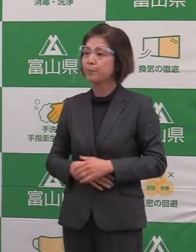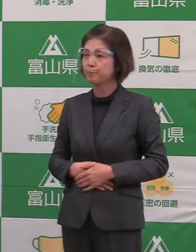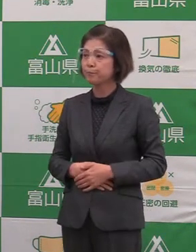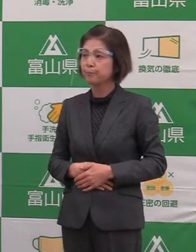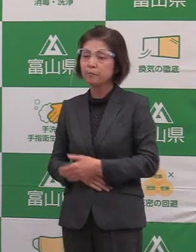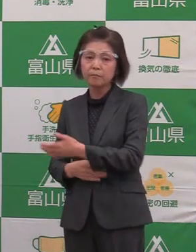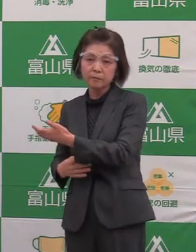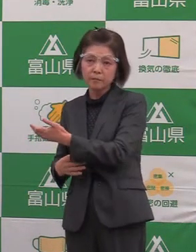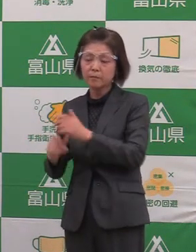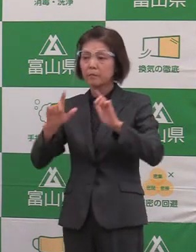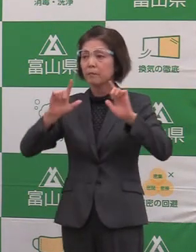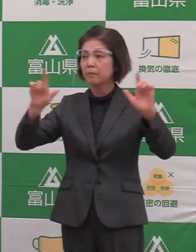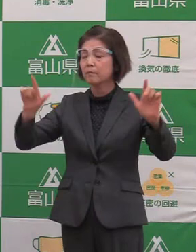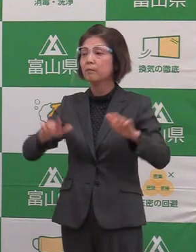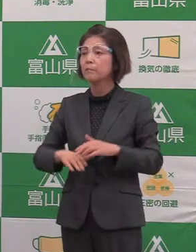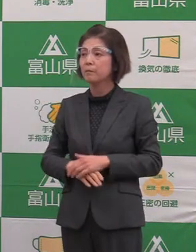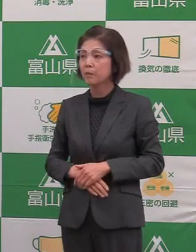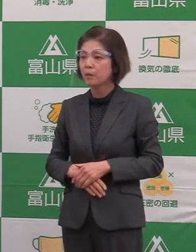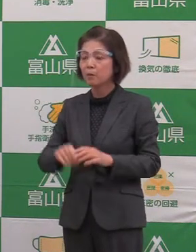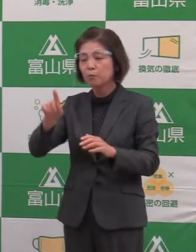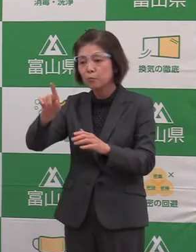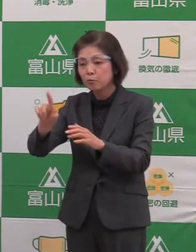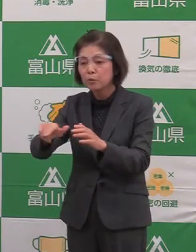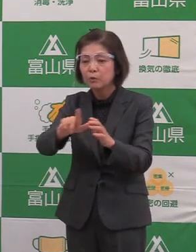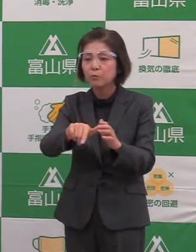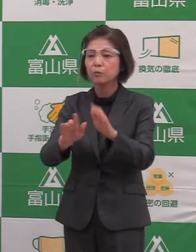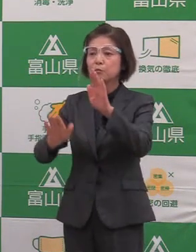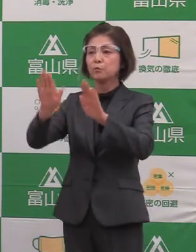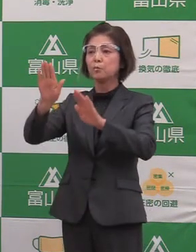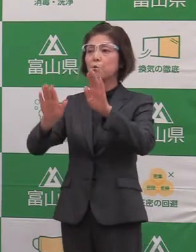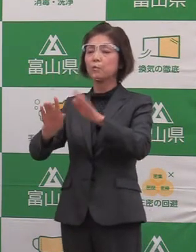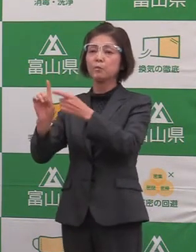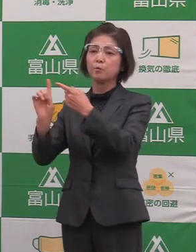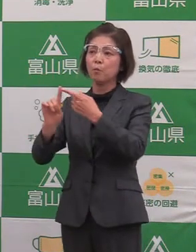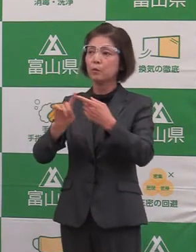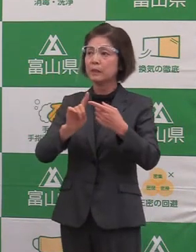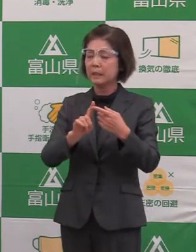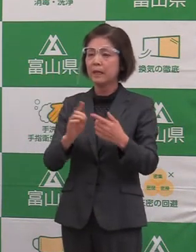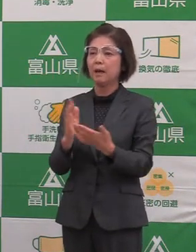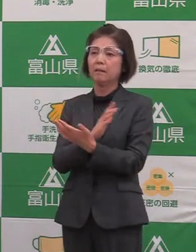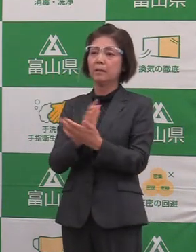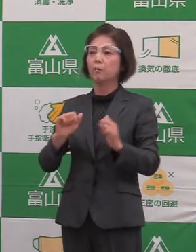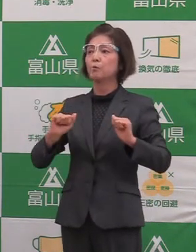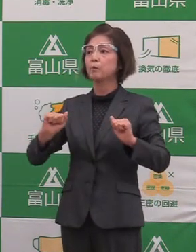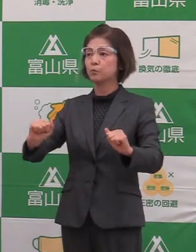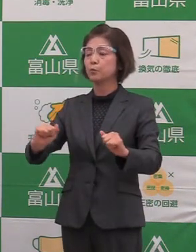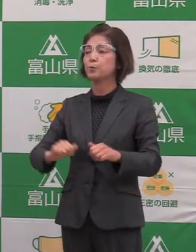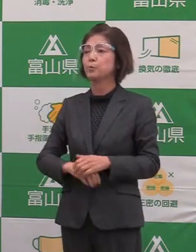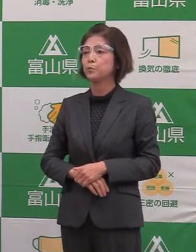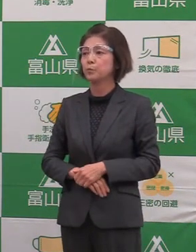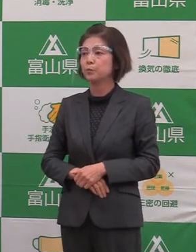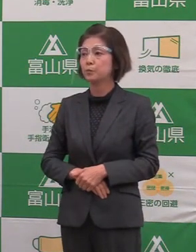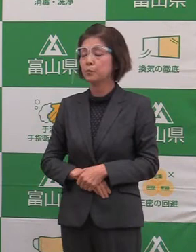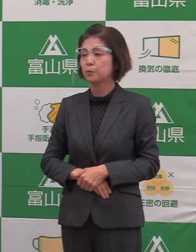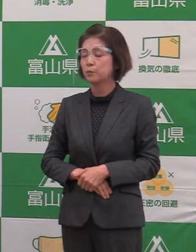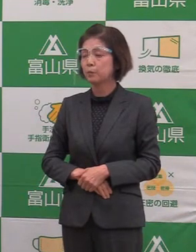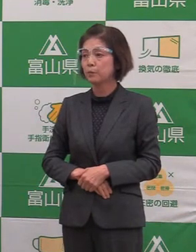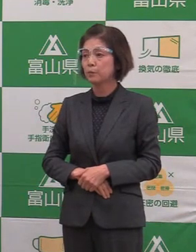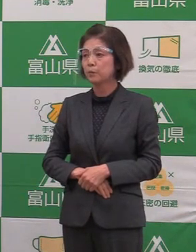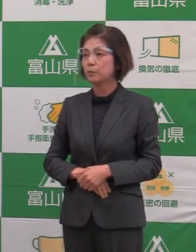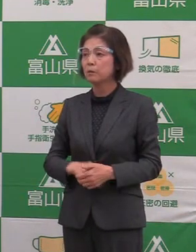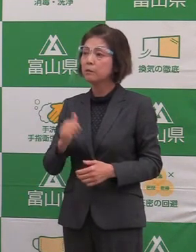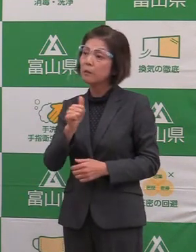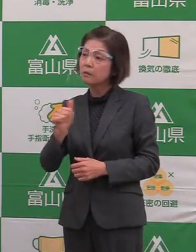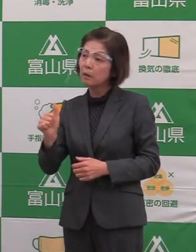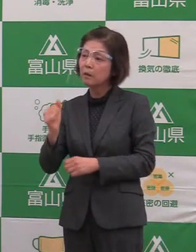はい、それはその時の状況に応じて、判断をしたいと思います。まあ、